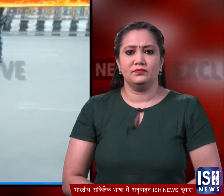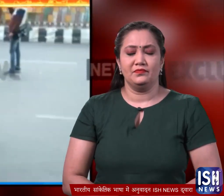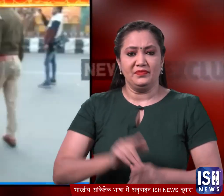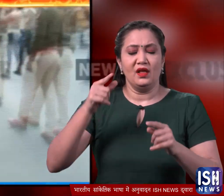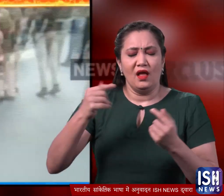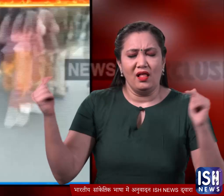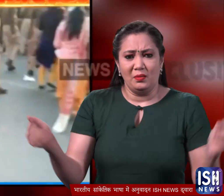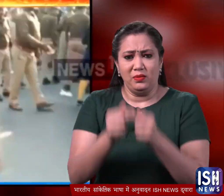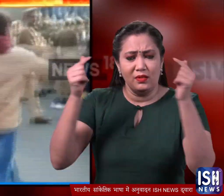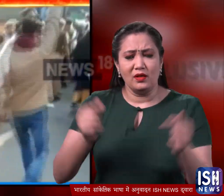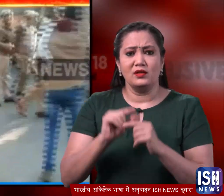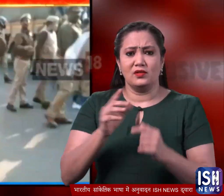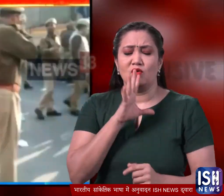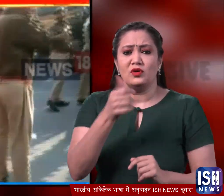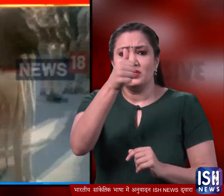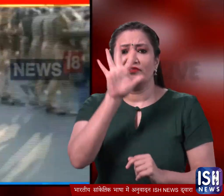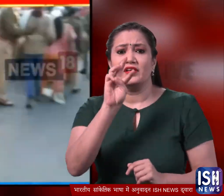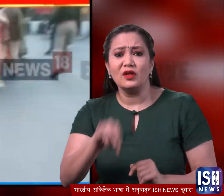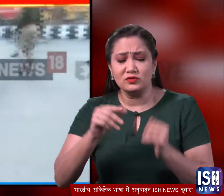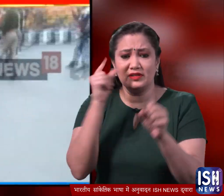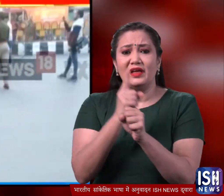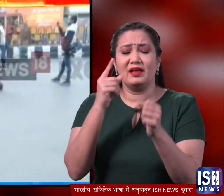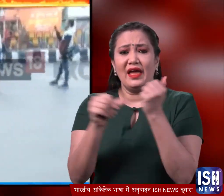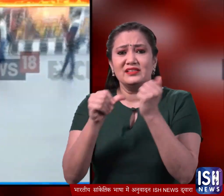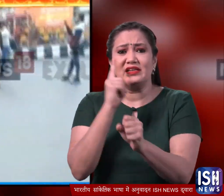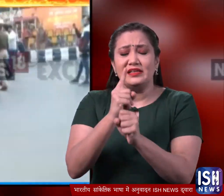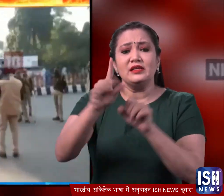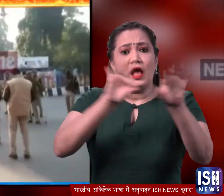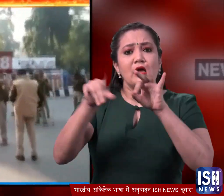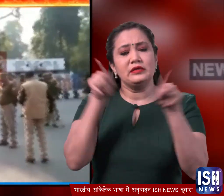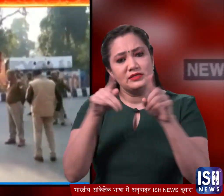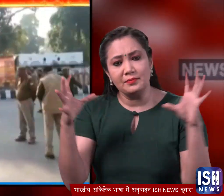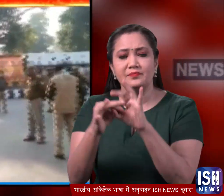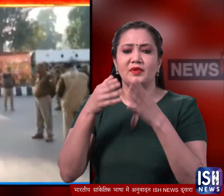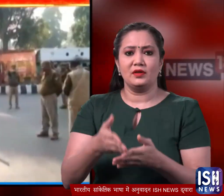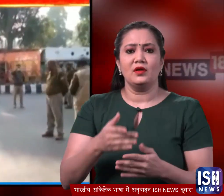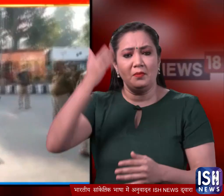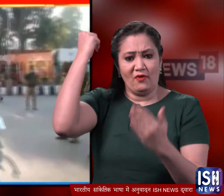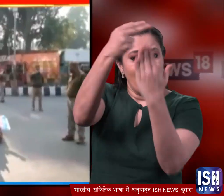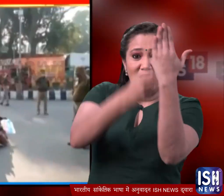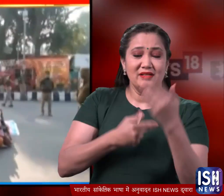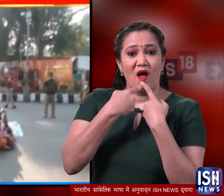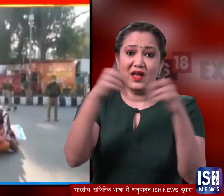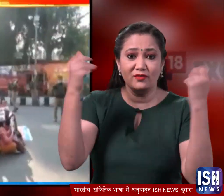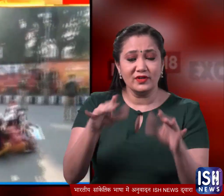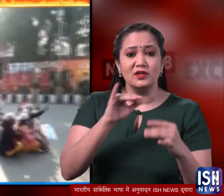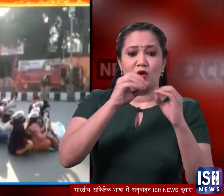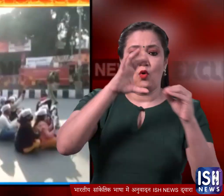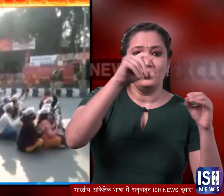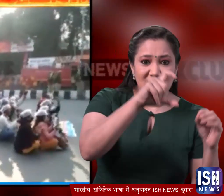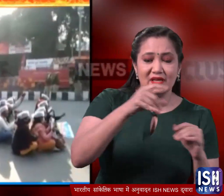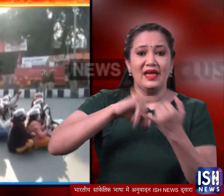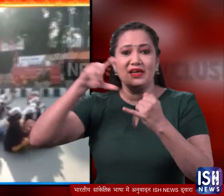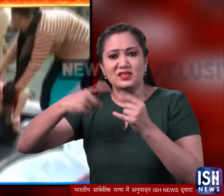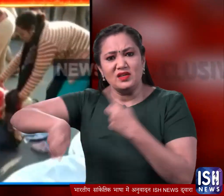ये सारा बवाल यूपी में 65,000 से ज्यादा सहायक शिक्षकों की भर्ती के लिए हुआ, जिसकी कट ऑफ लिस्ट आने के बाद ओबीसी और एससी समुदाय